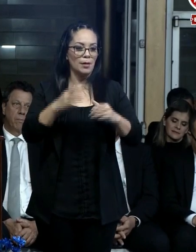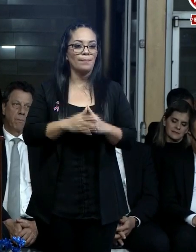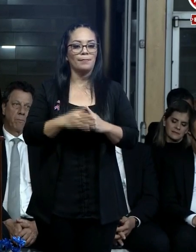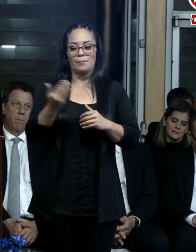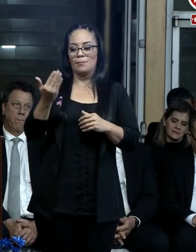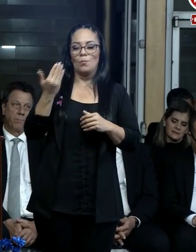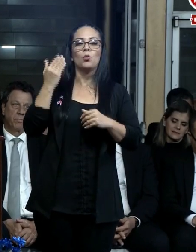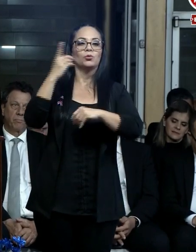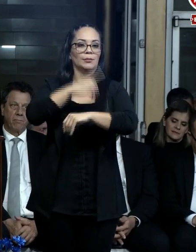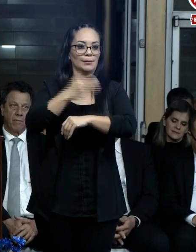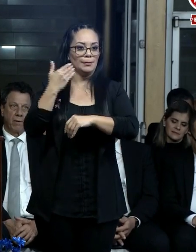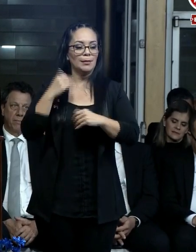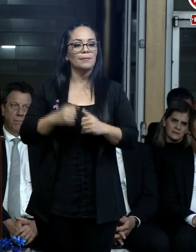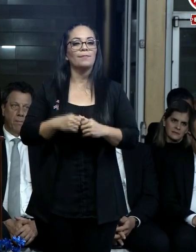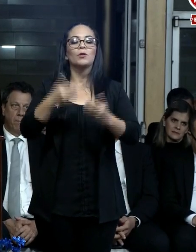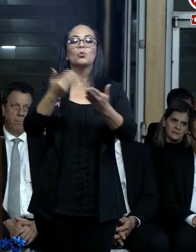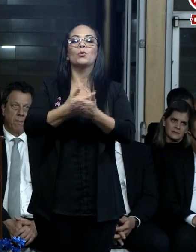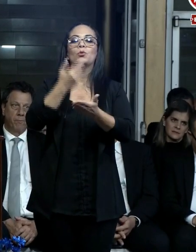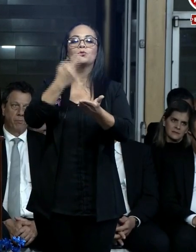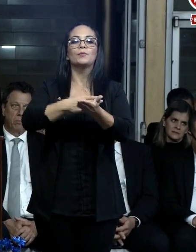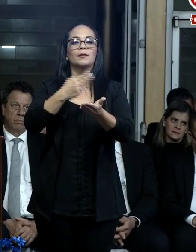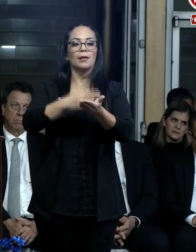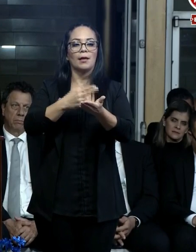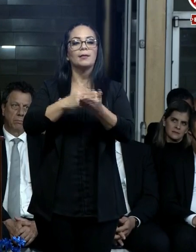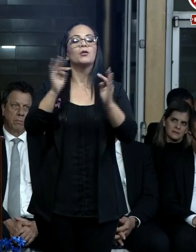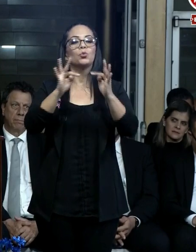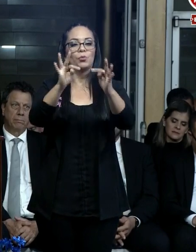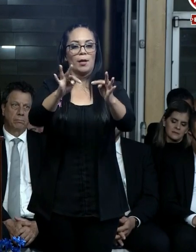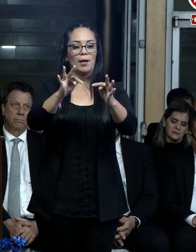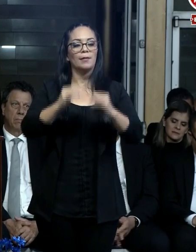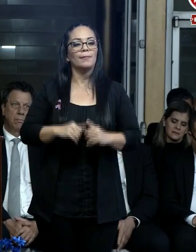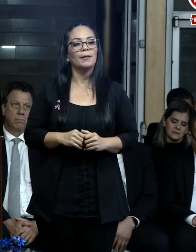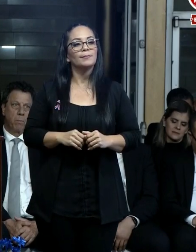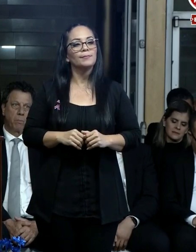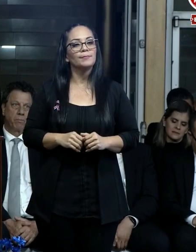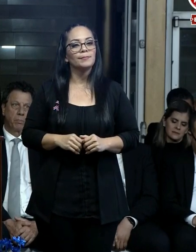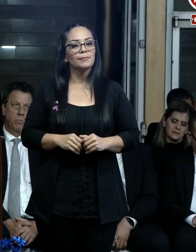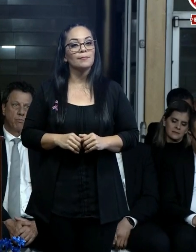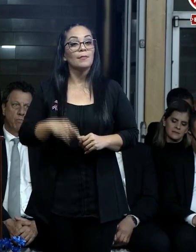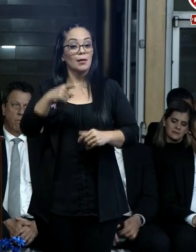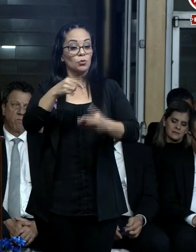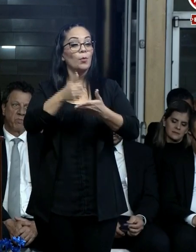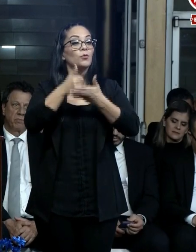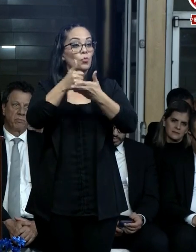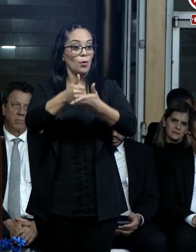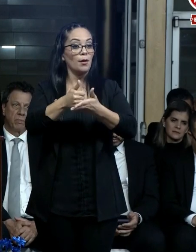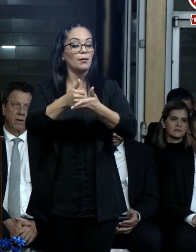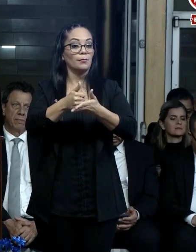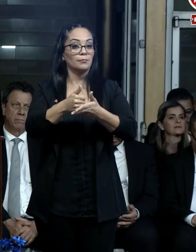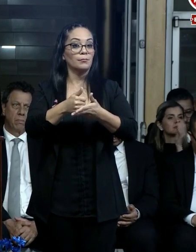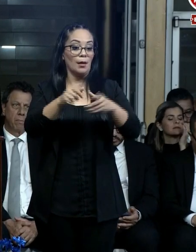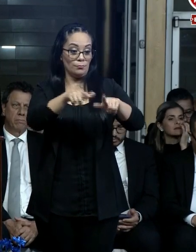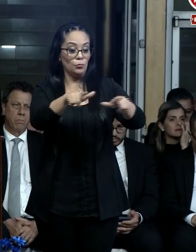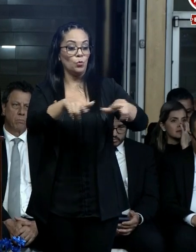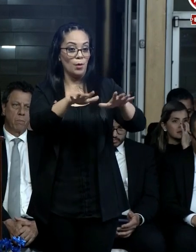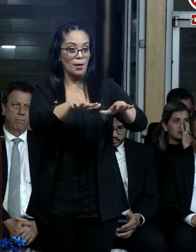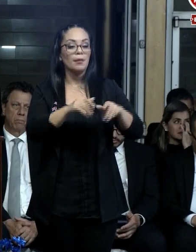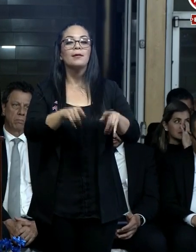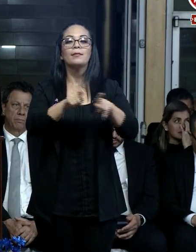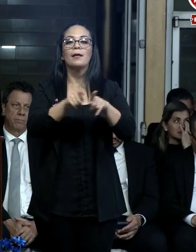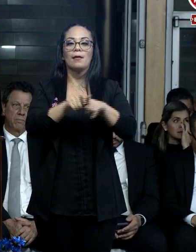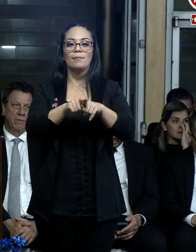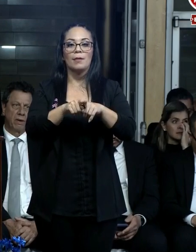hace pocos días, el nuevo hospital de Turrialba, que va a ayudar a esa región y a las